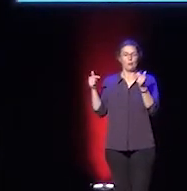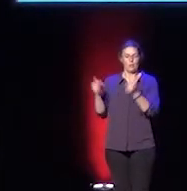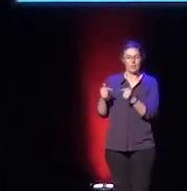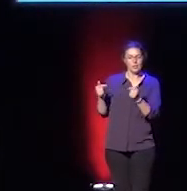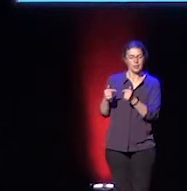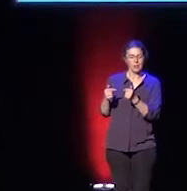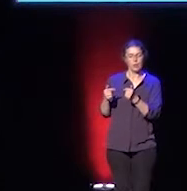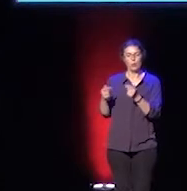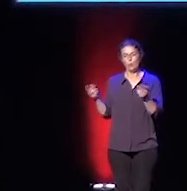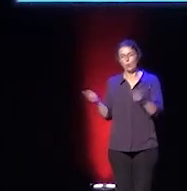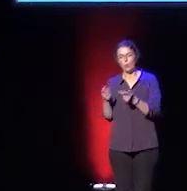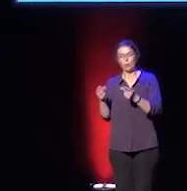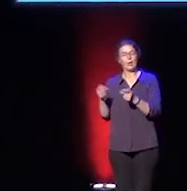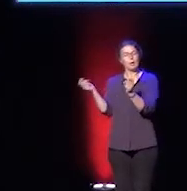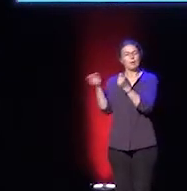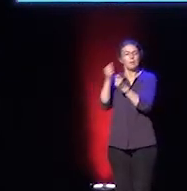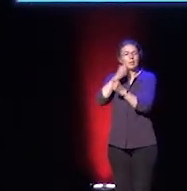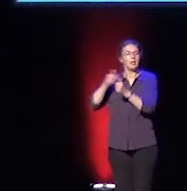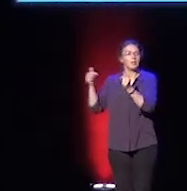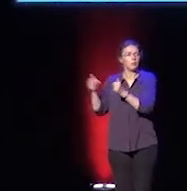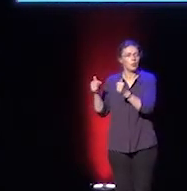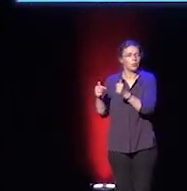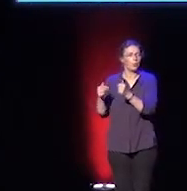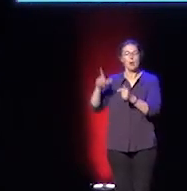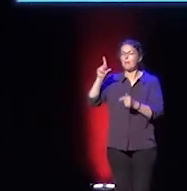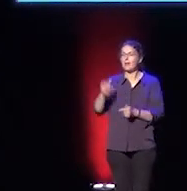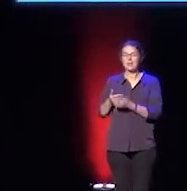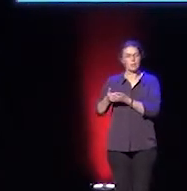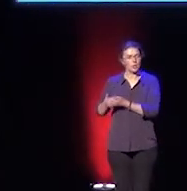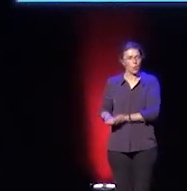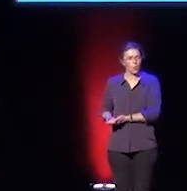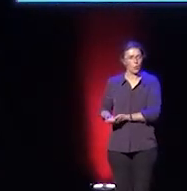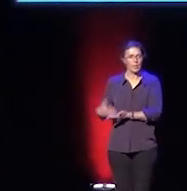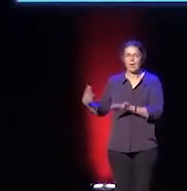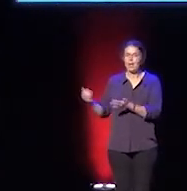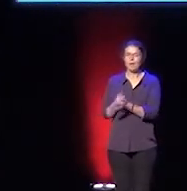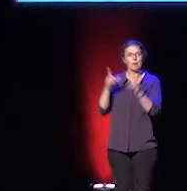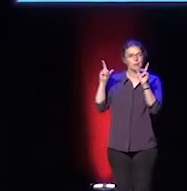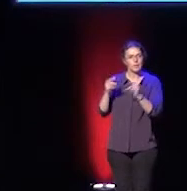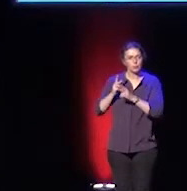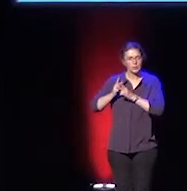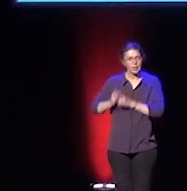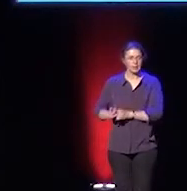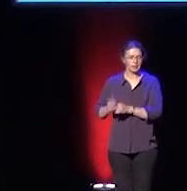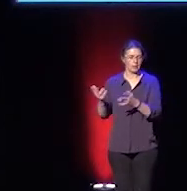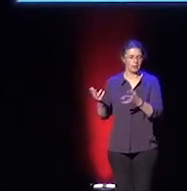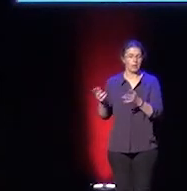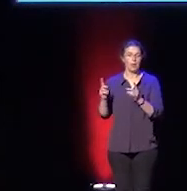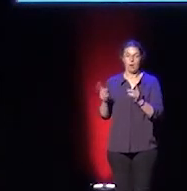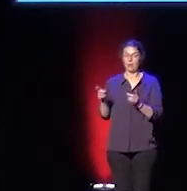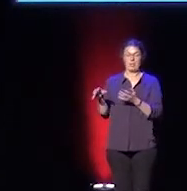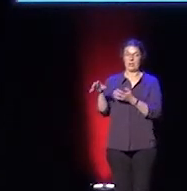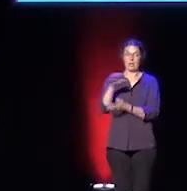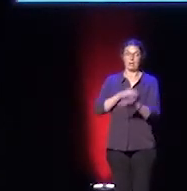geht, um betriebliche Altersvorsorge, um Mindestlohn, um Erwerbsminderungsrente, ein skandalöses